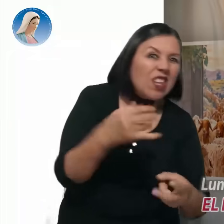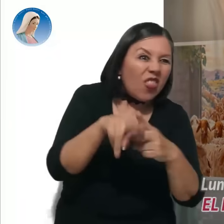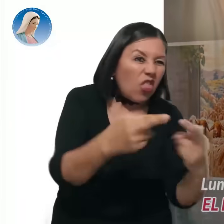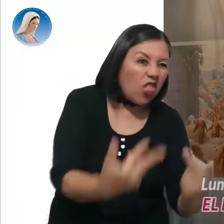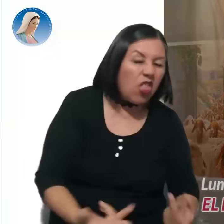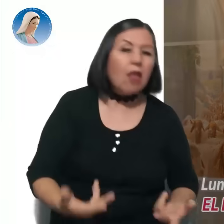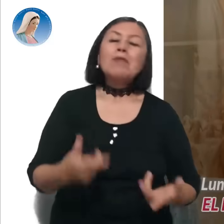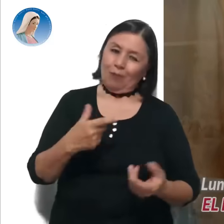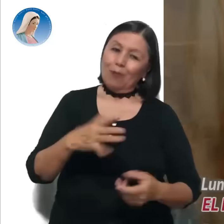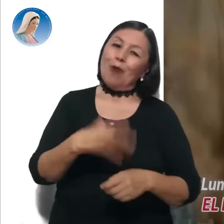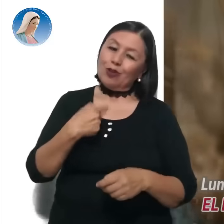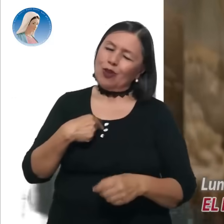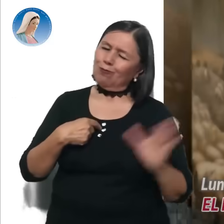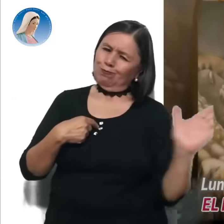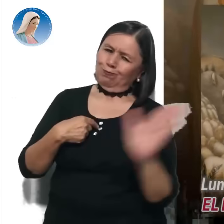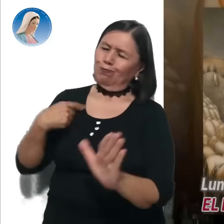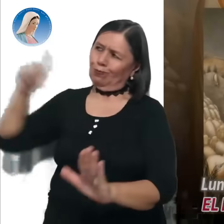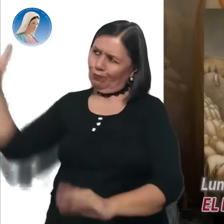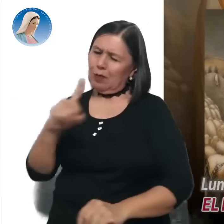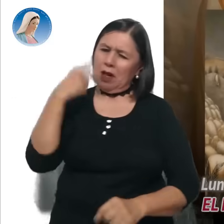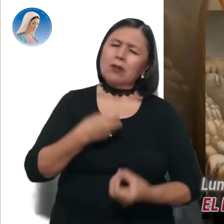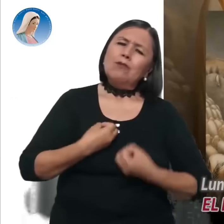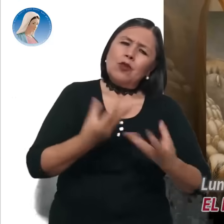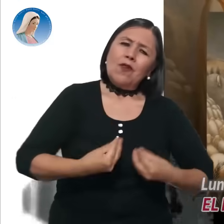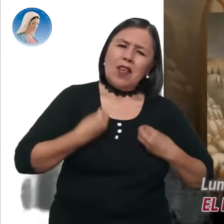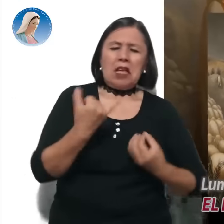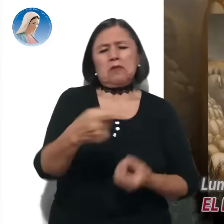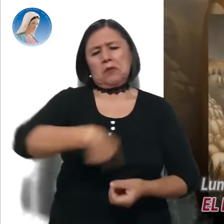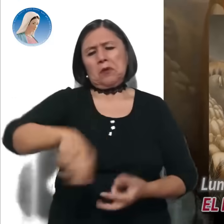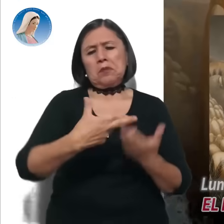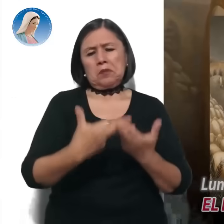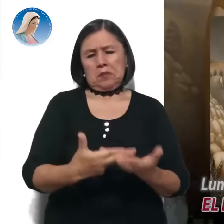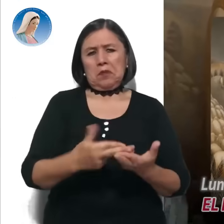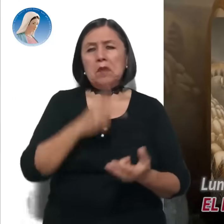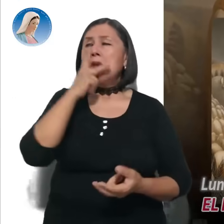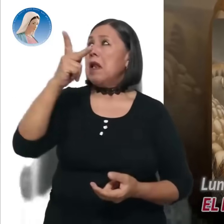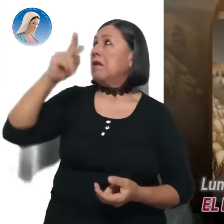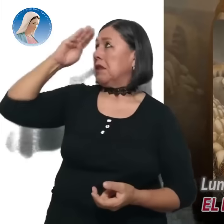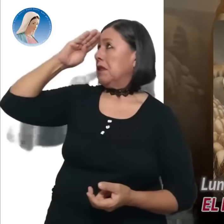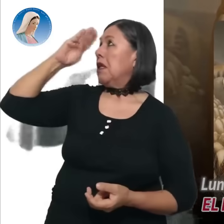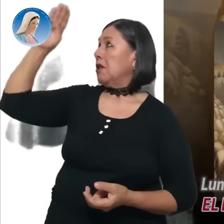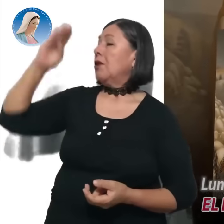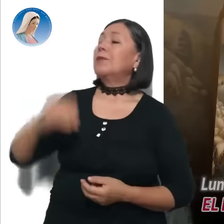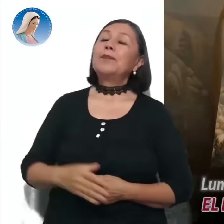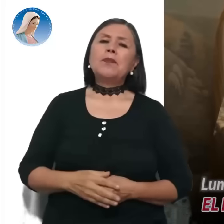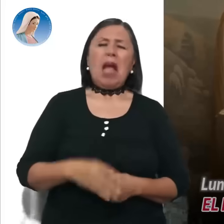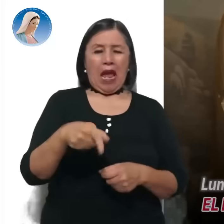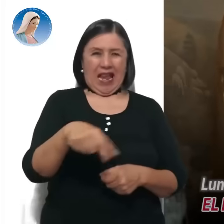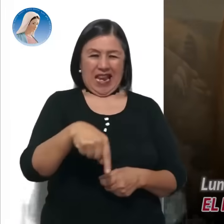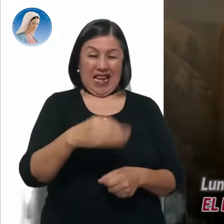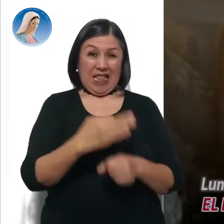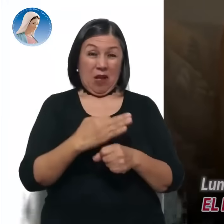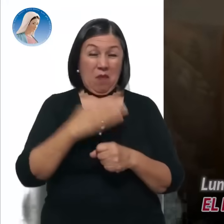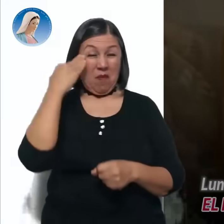vida y la tengan en abundancia. Palabra del Señor. En estos tiempos de inseguridad,